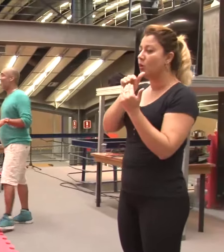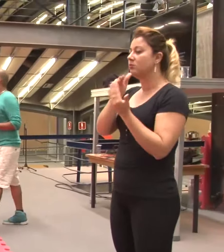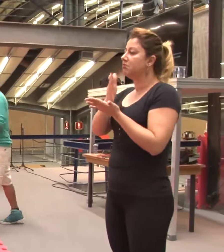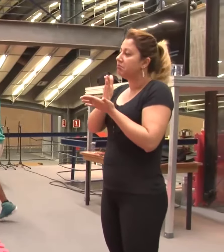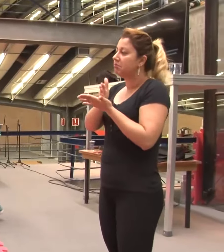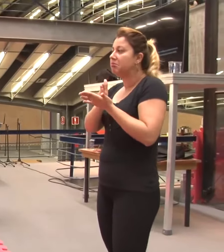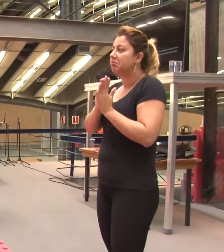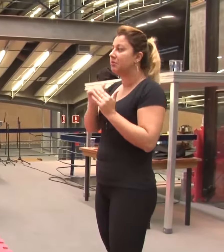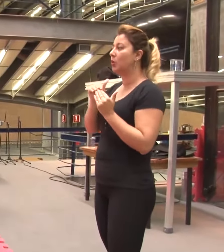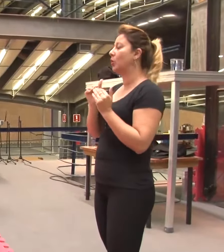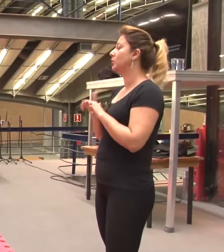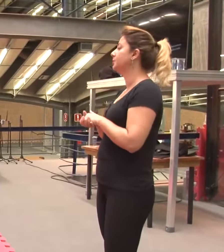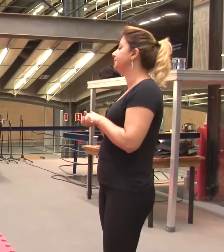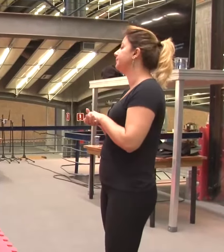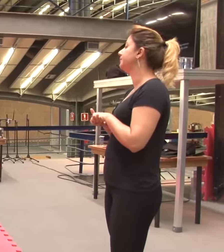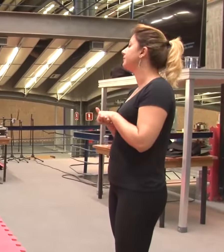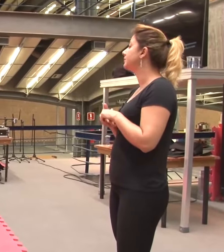Diga, querido. Seu nome?